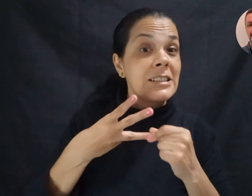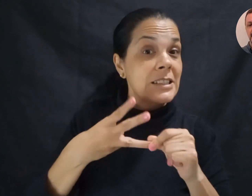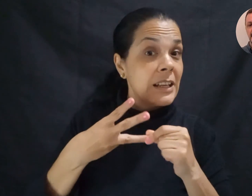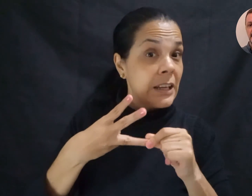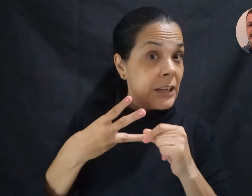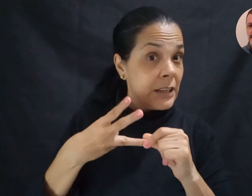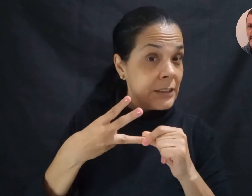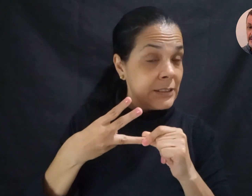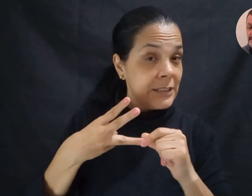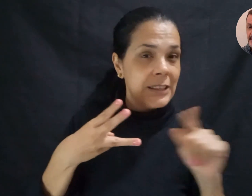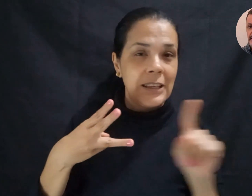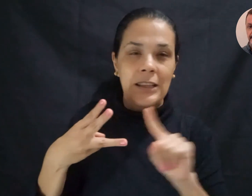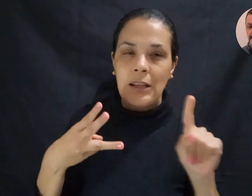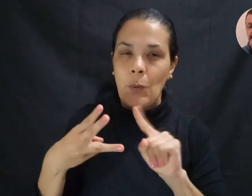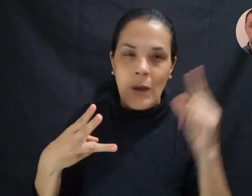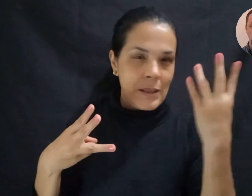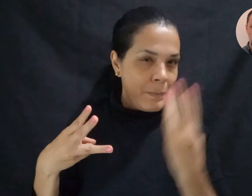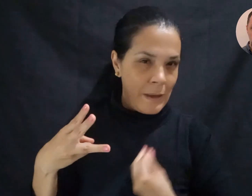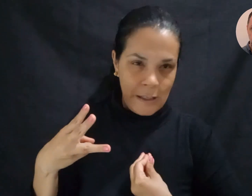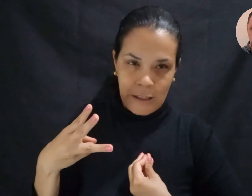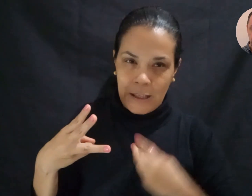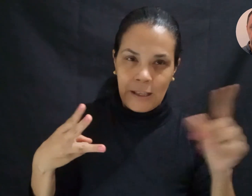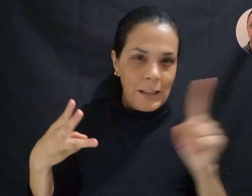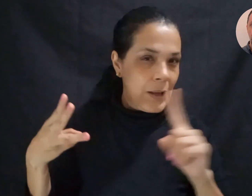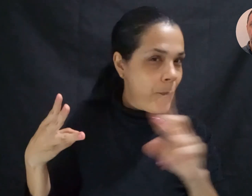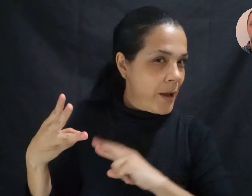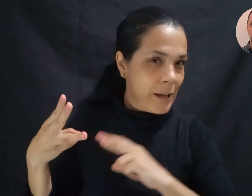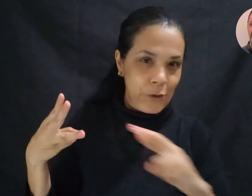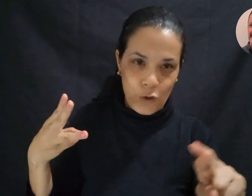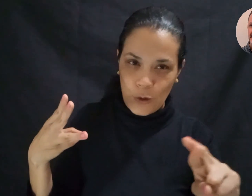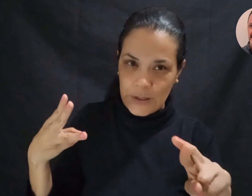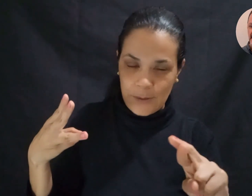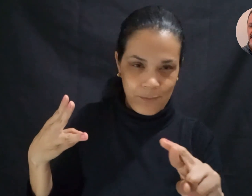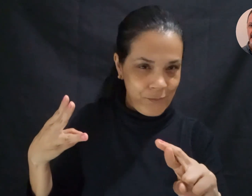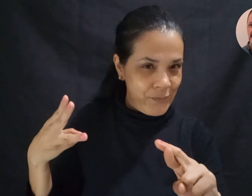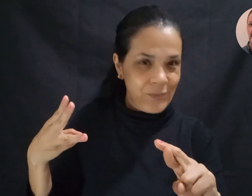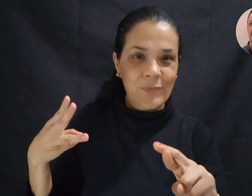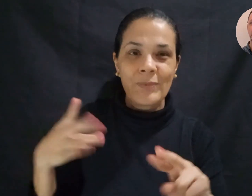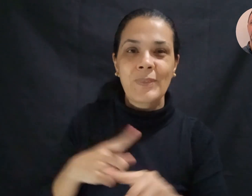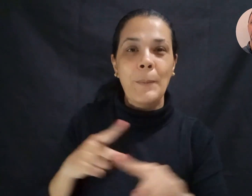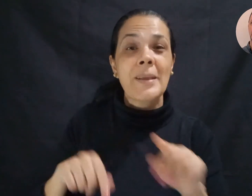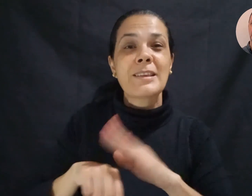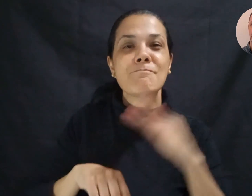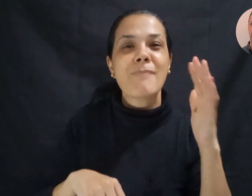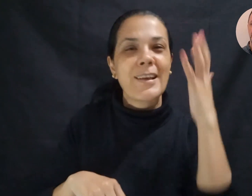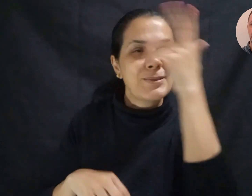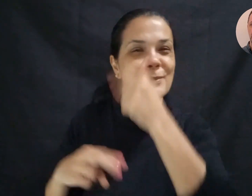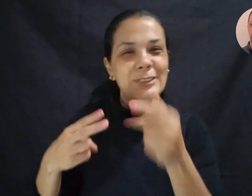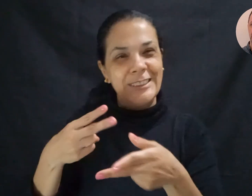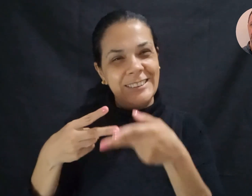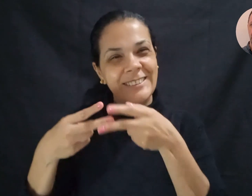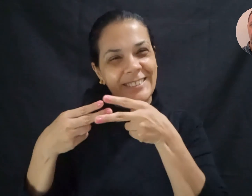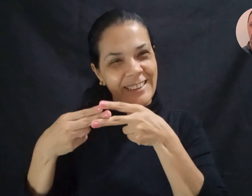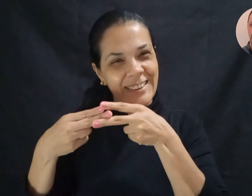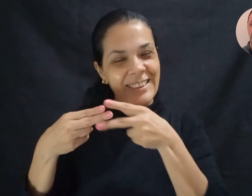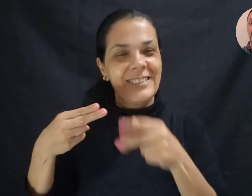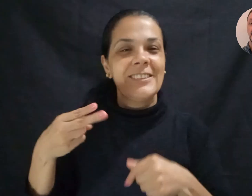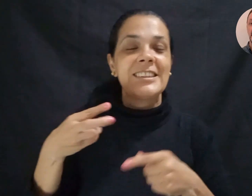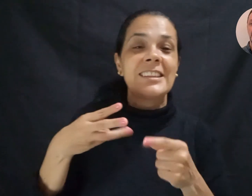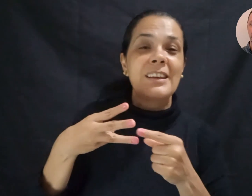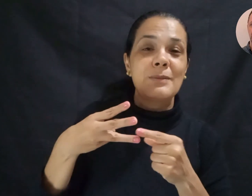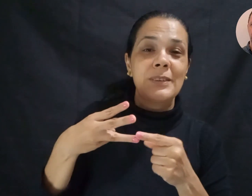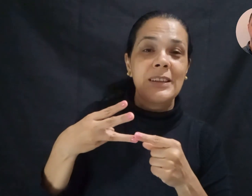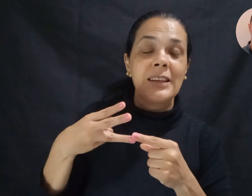interpretação, que não é espírita, que não é religiosa, mas é ainda mais bonita que as 2 primeiras.